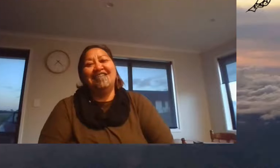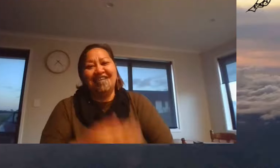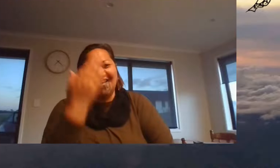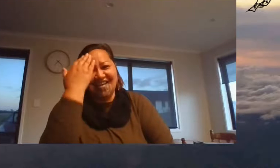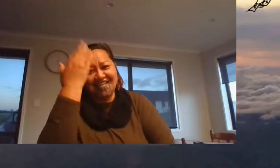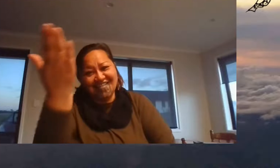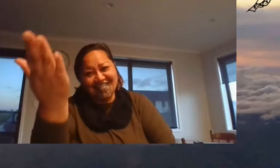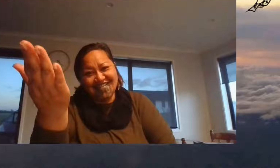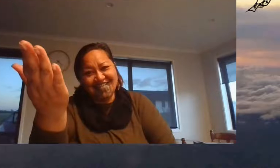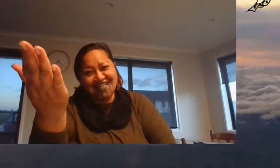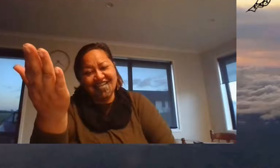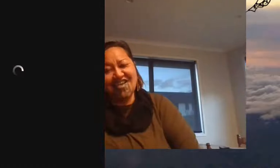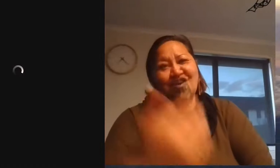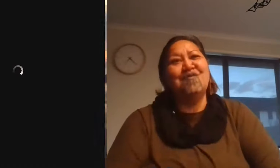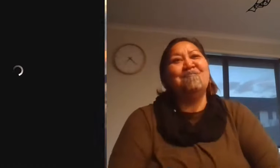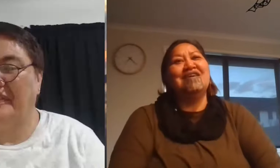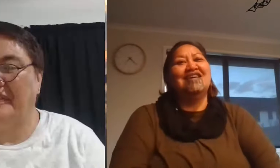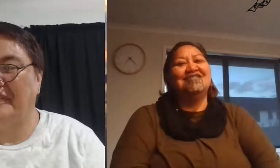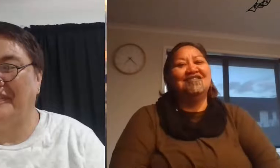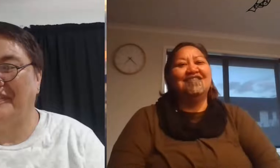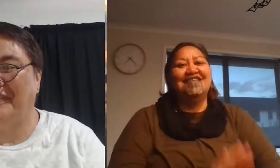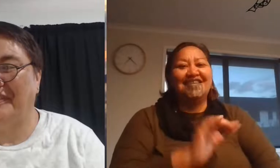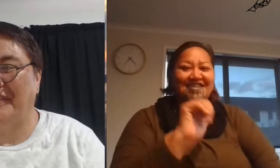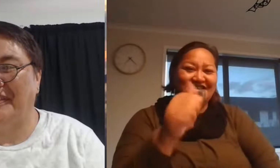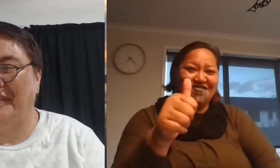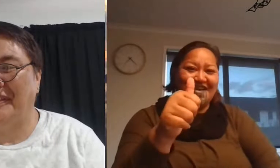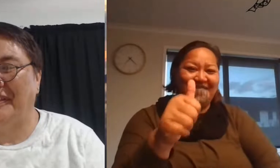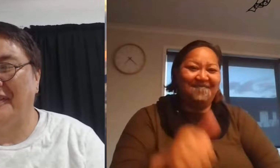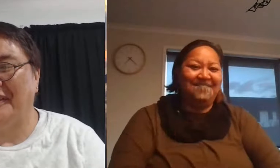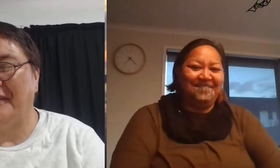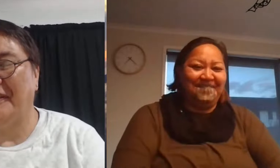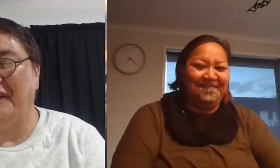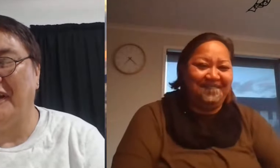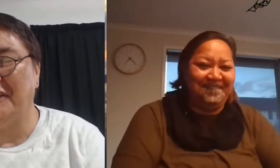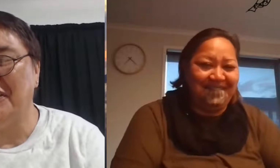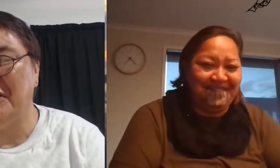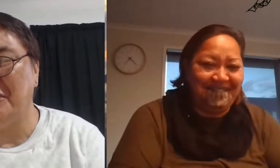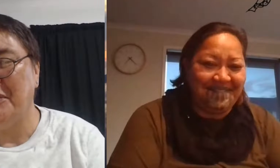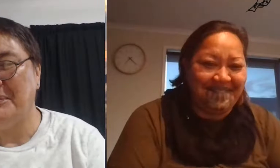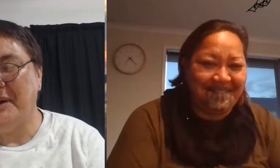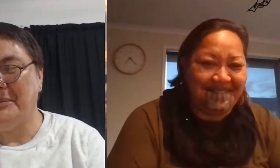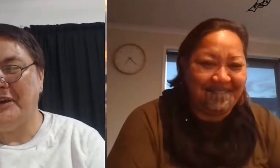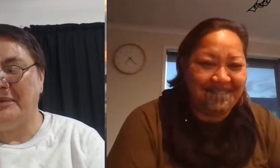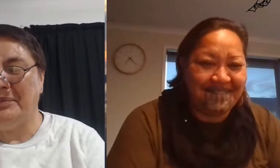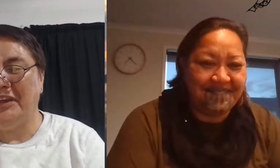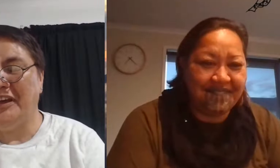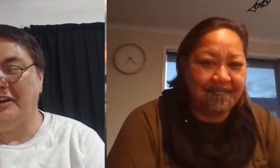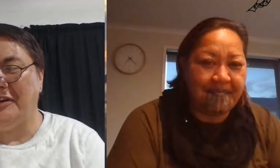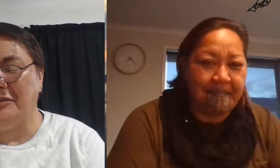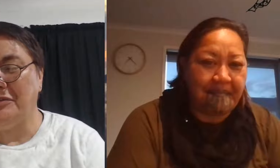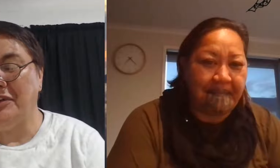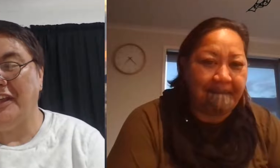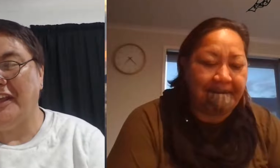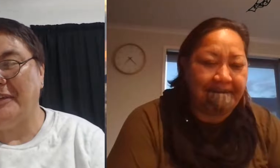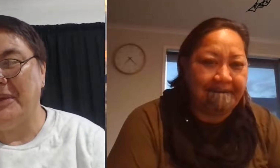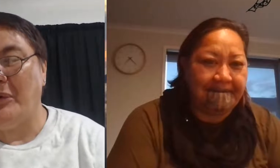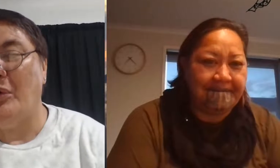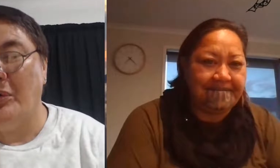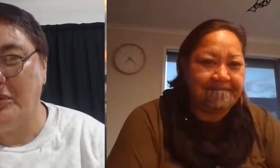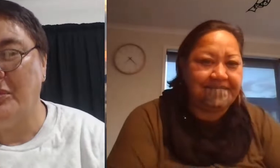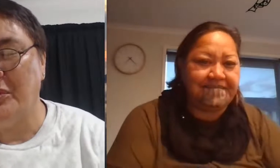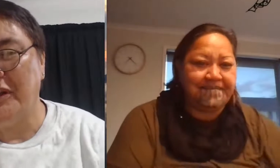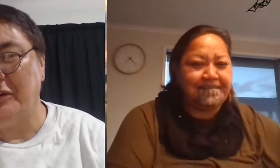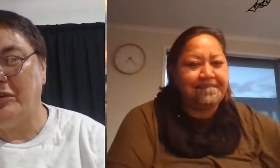Ara, nā reira. Tēnei au me I atu. Kia ora. Tēnā koe māma me au,